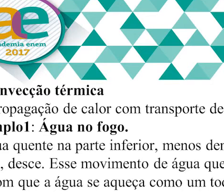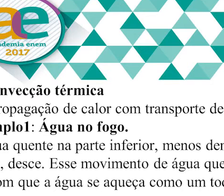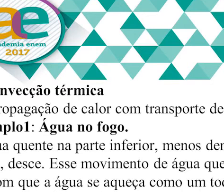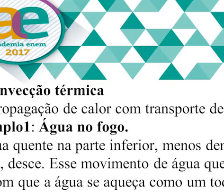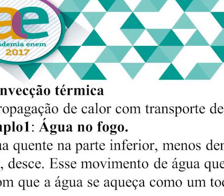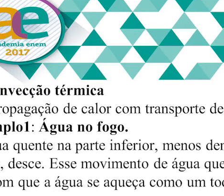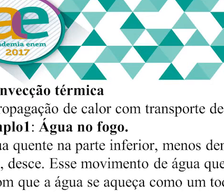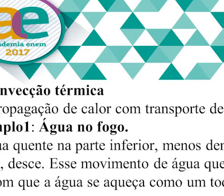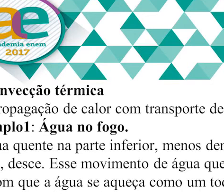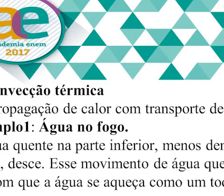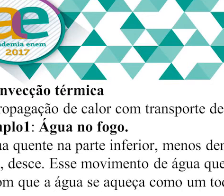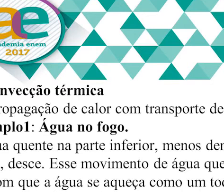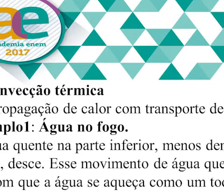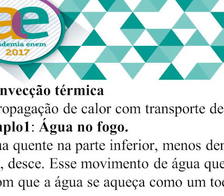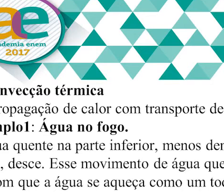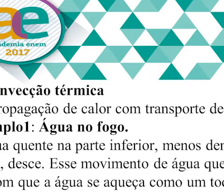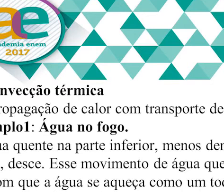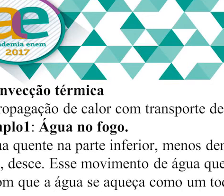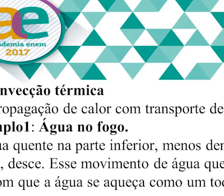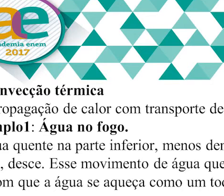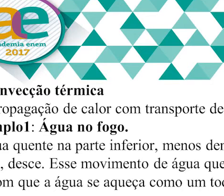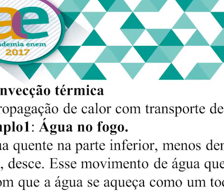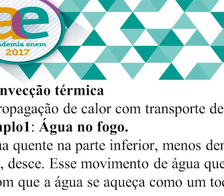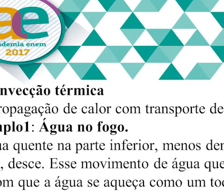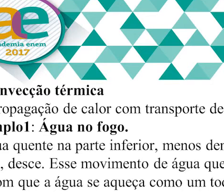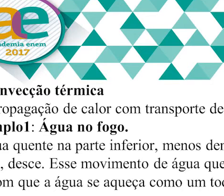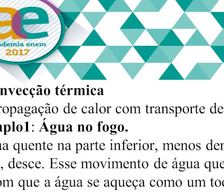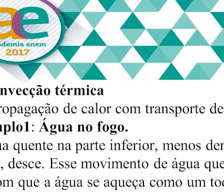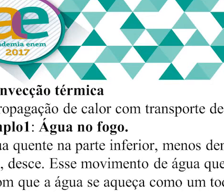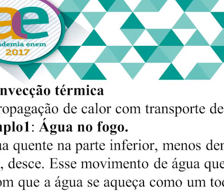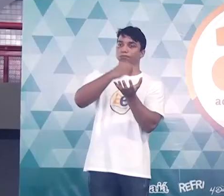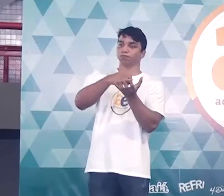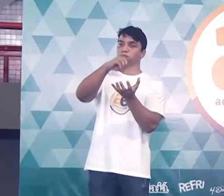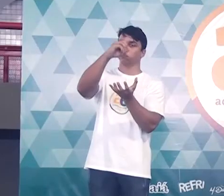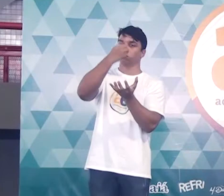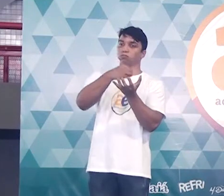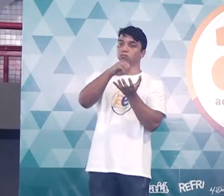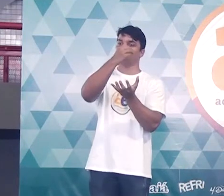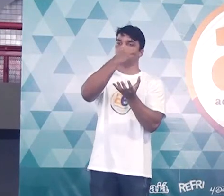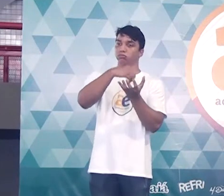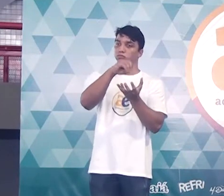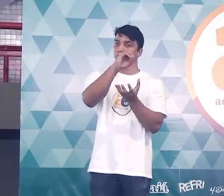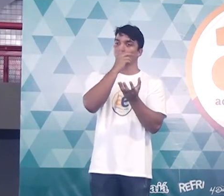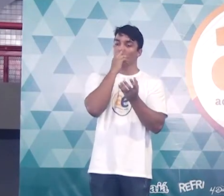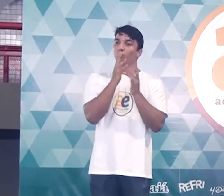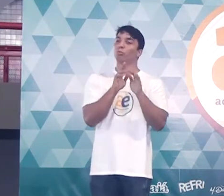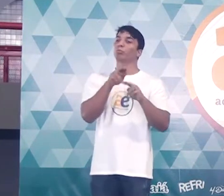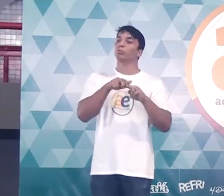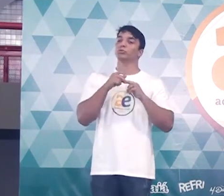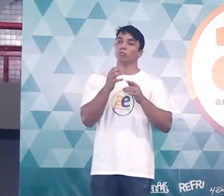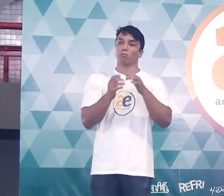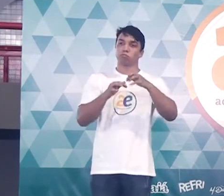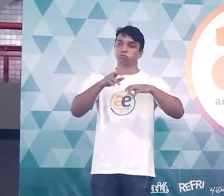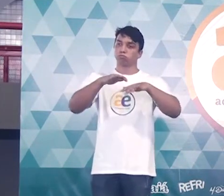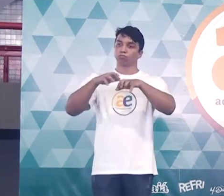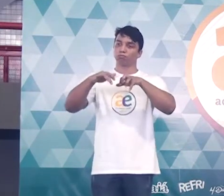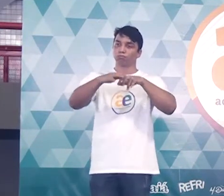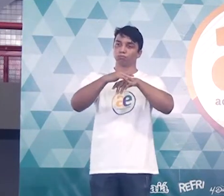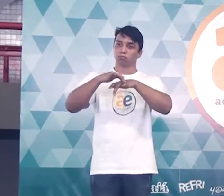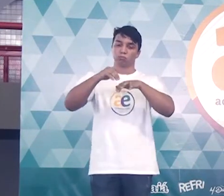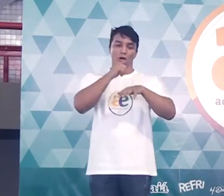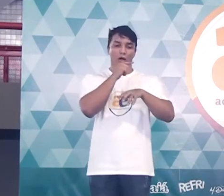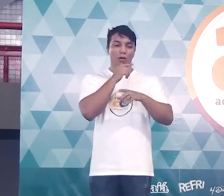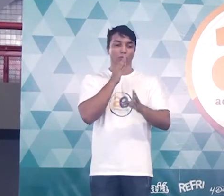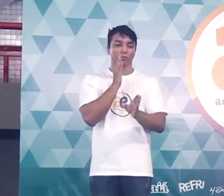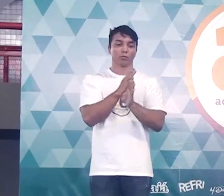Como ela é menos densa, a tendência dela é subir, empurrando o que está mais denso para baixo. Então